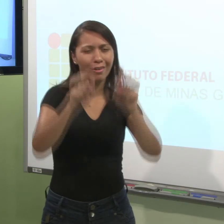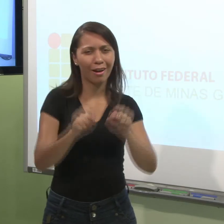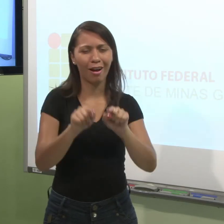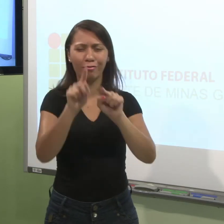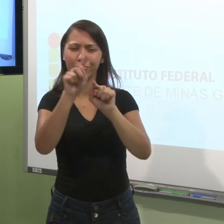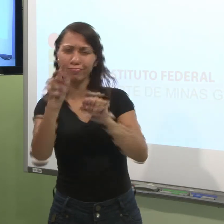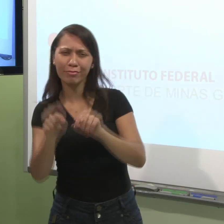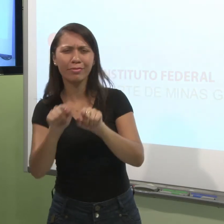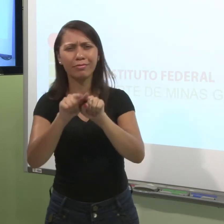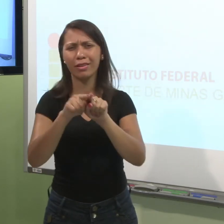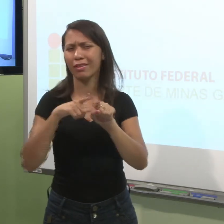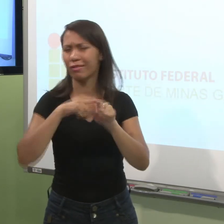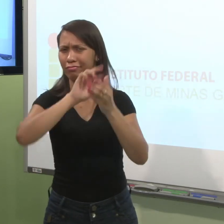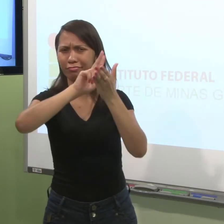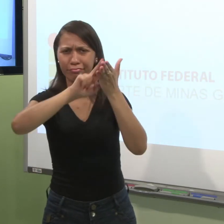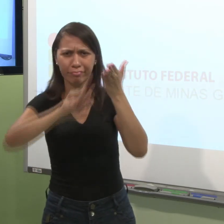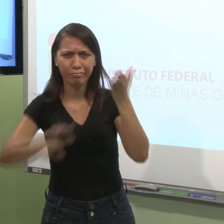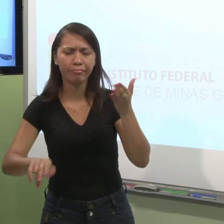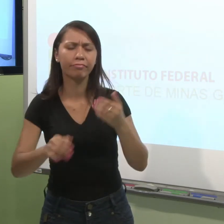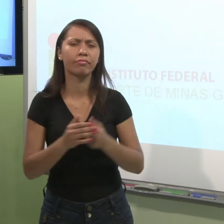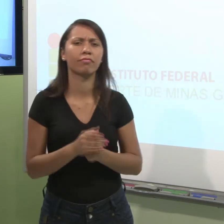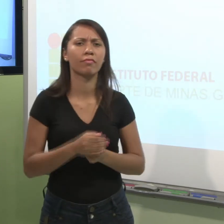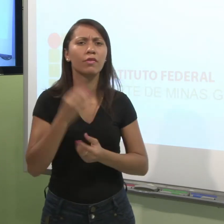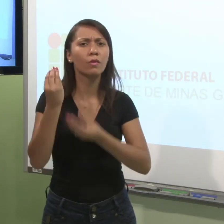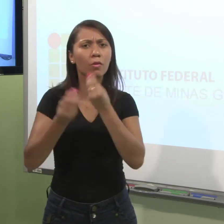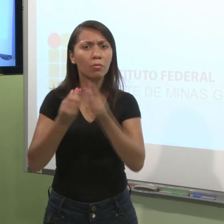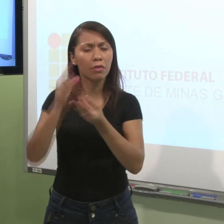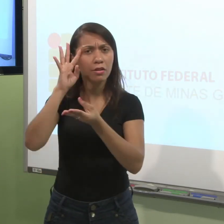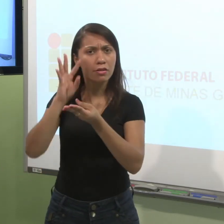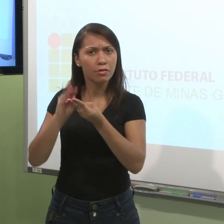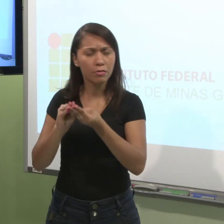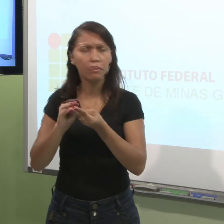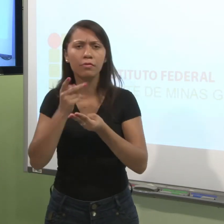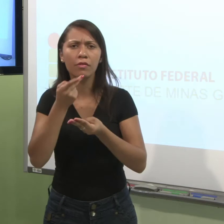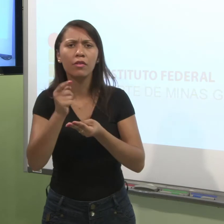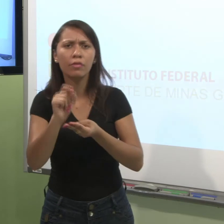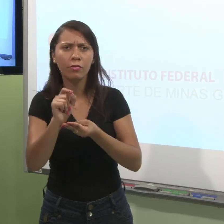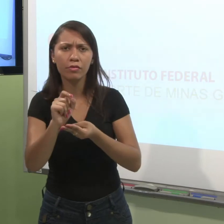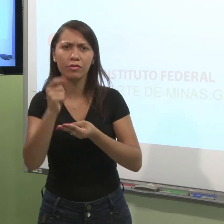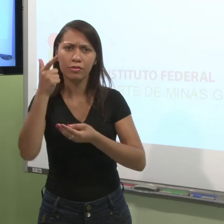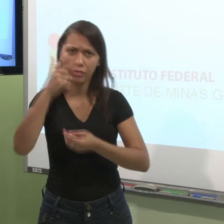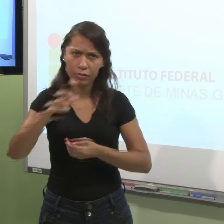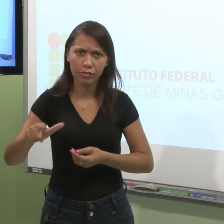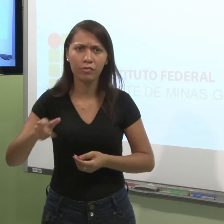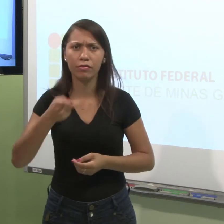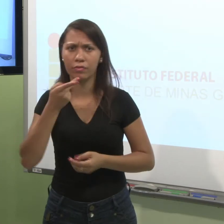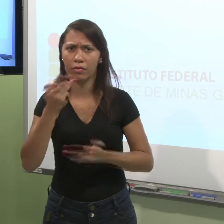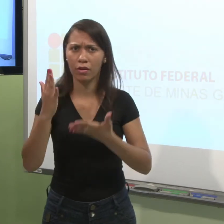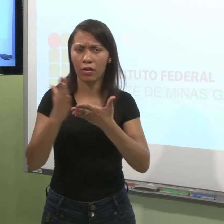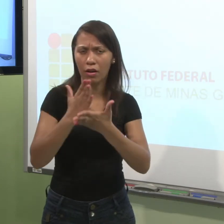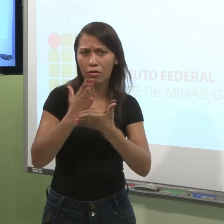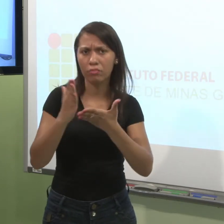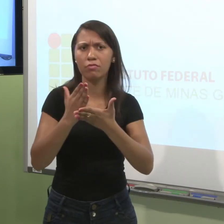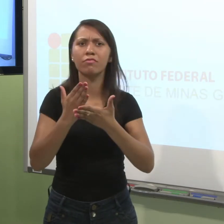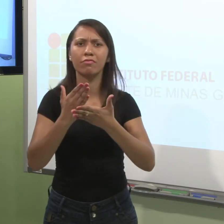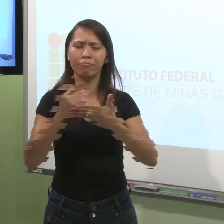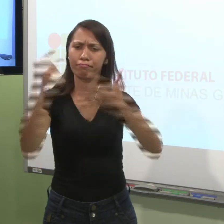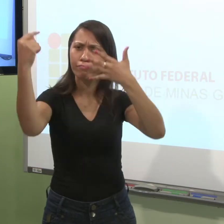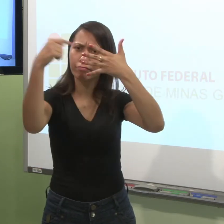etc. Bom, como estamos fazendo um breve resumo, vamos tocar de novo na tecla de alguns assuntos do Excel. É